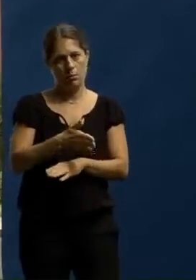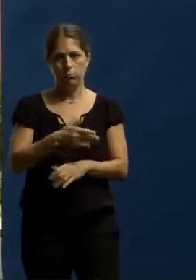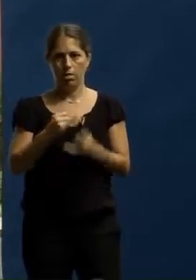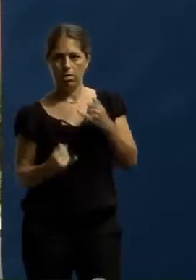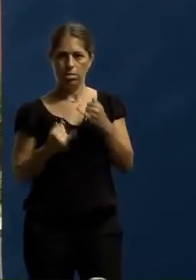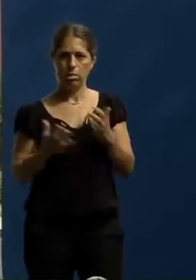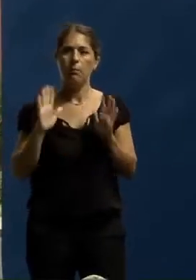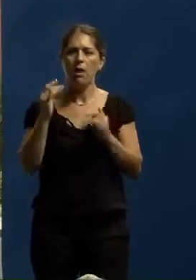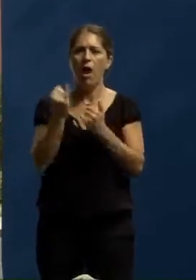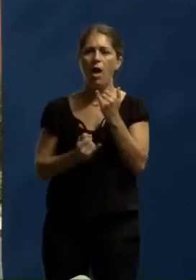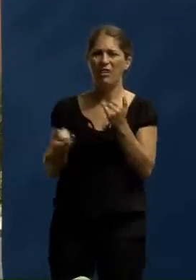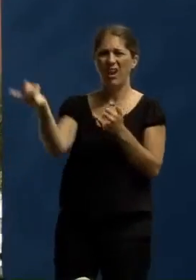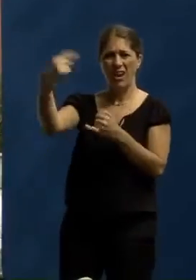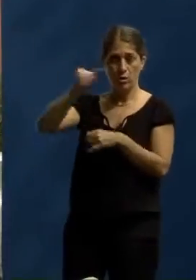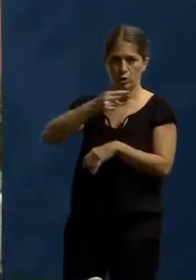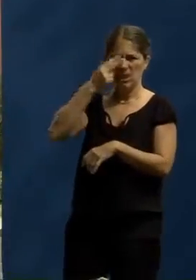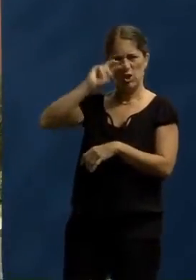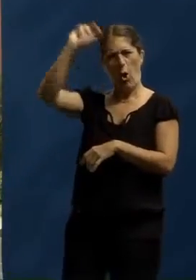os intereses de outros e non os nosos.